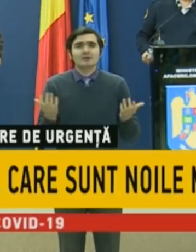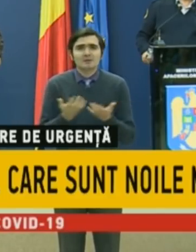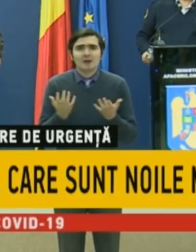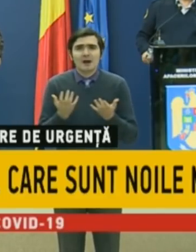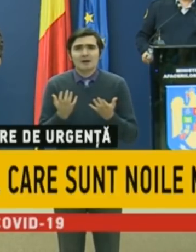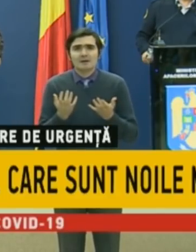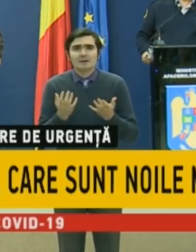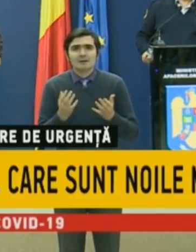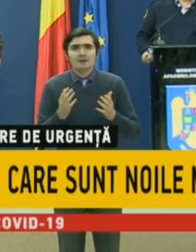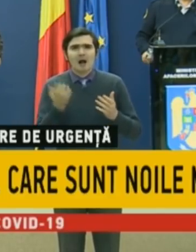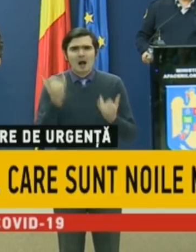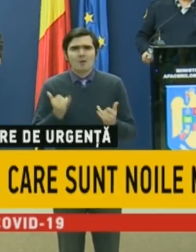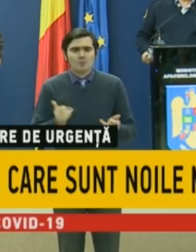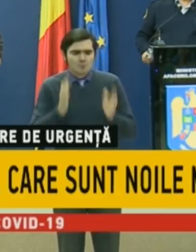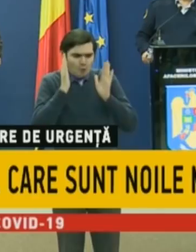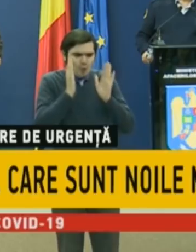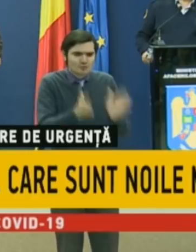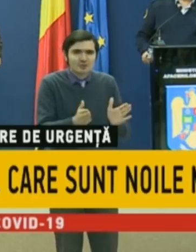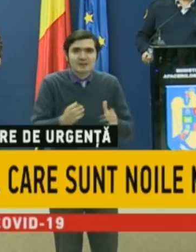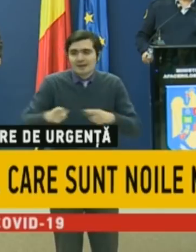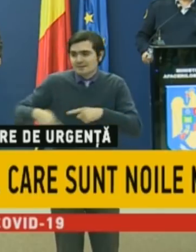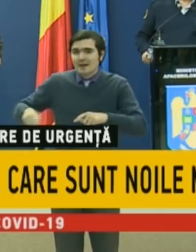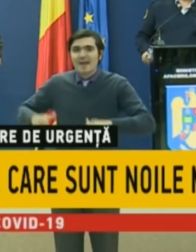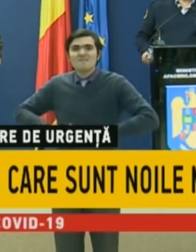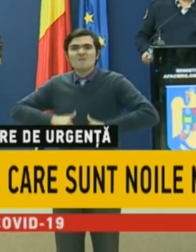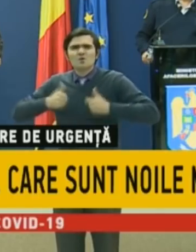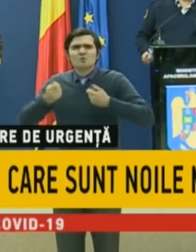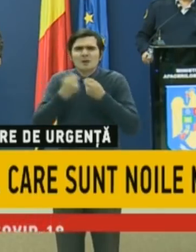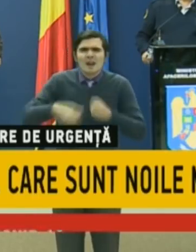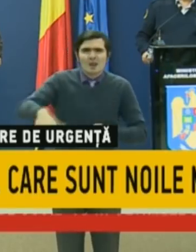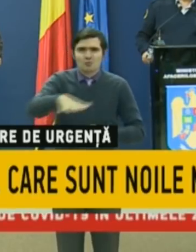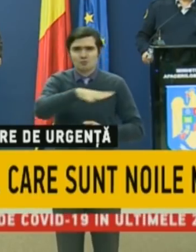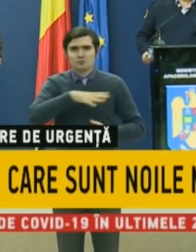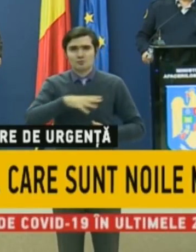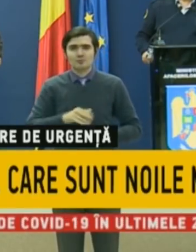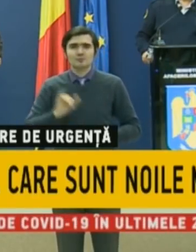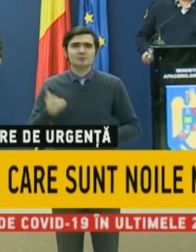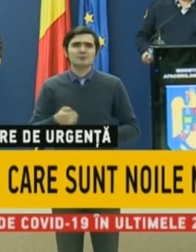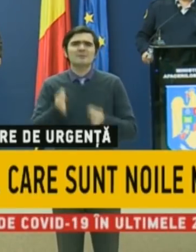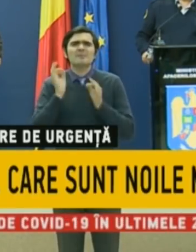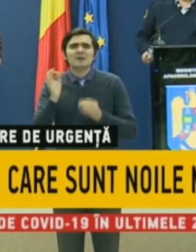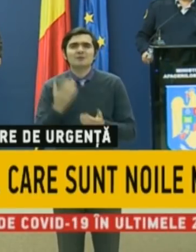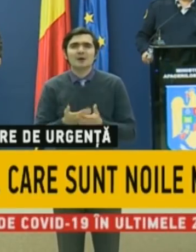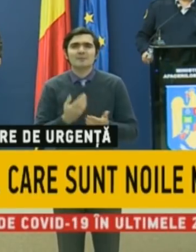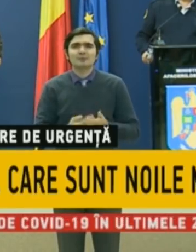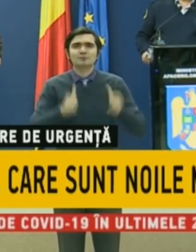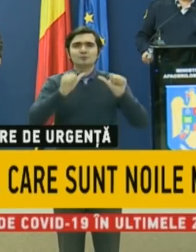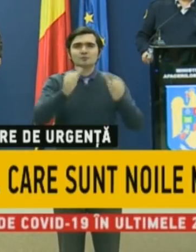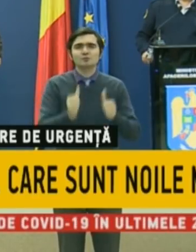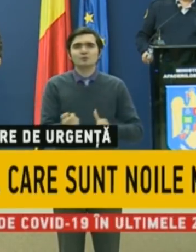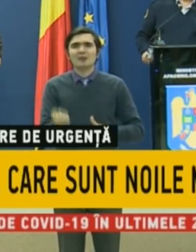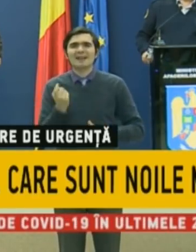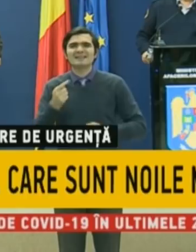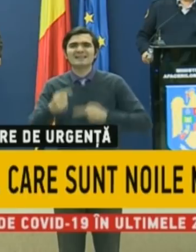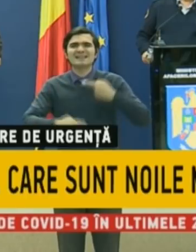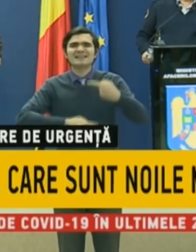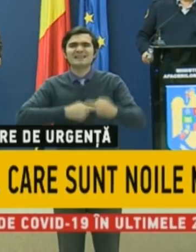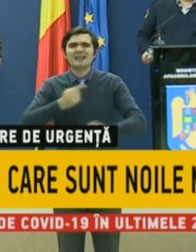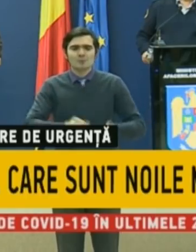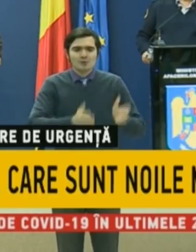care concentrează eforturile tuturor și cu atât mai mult ale structurilor din sistemul de ordine